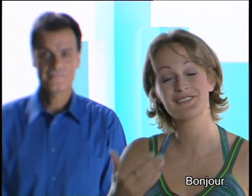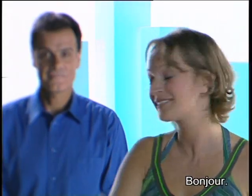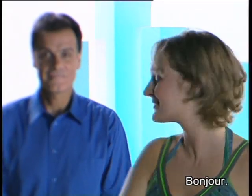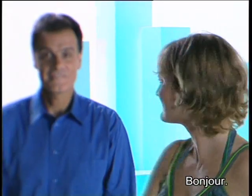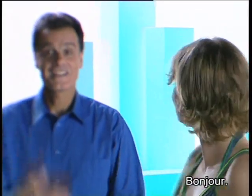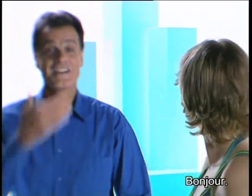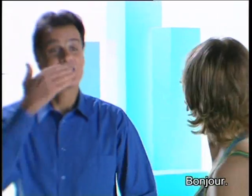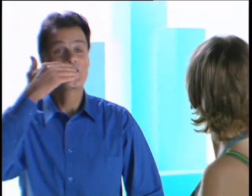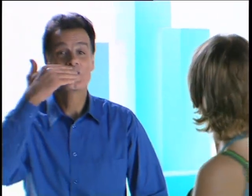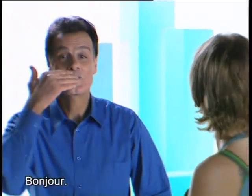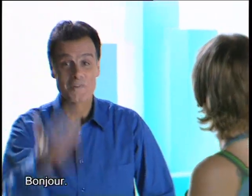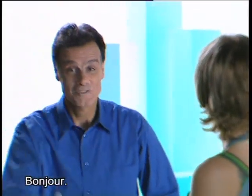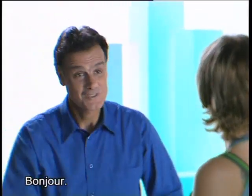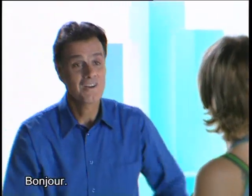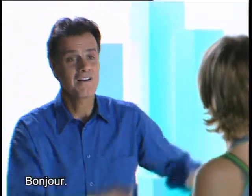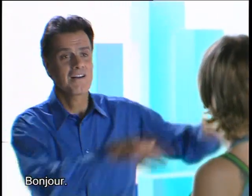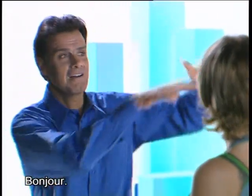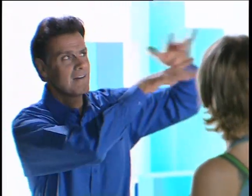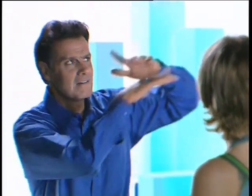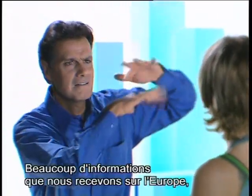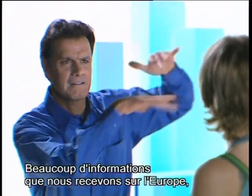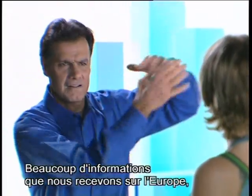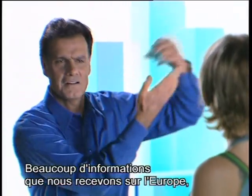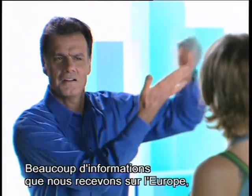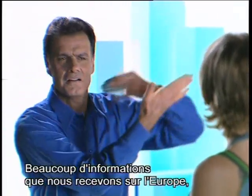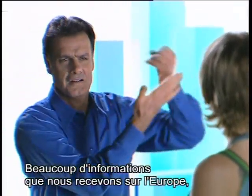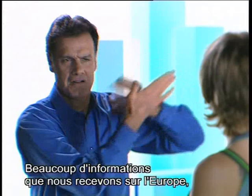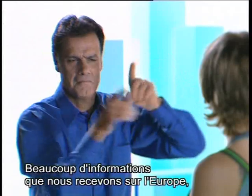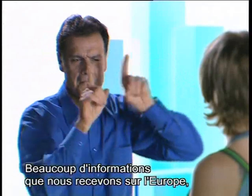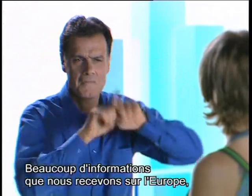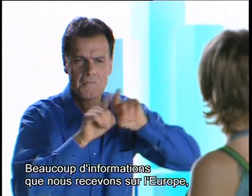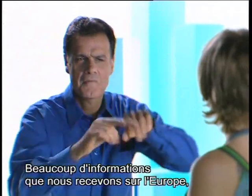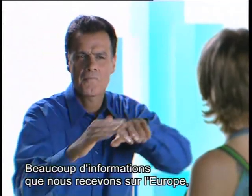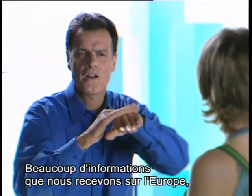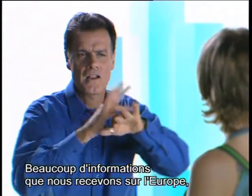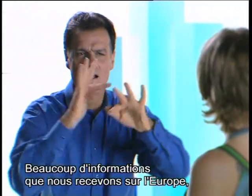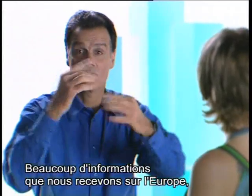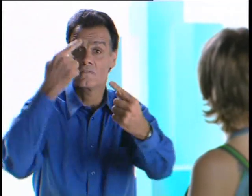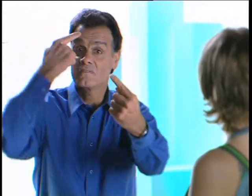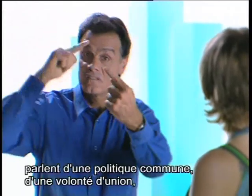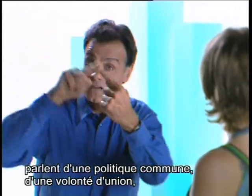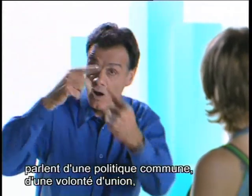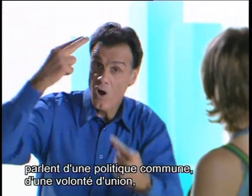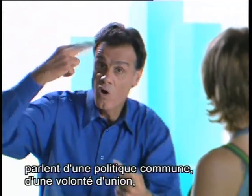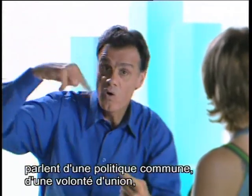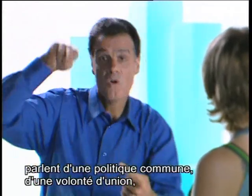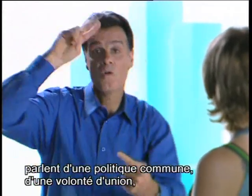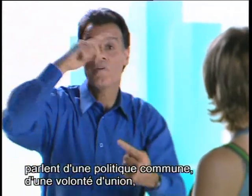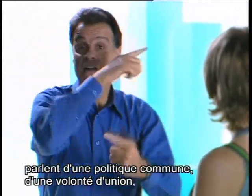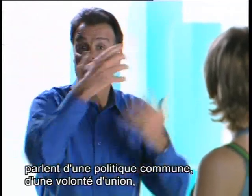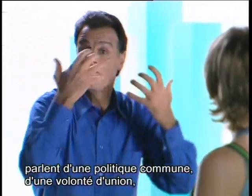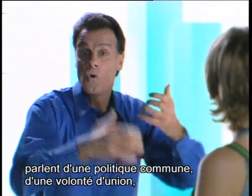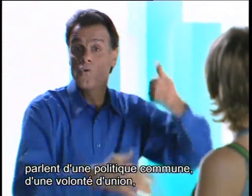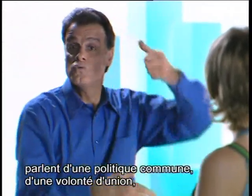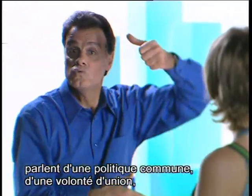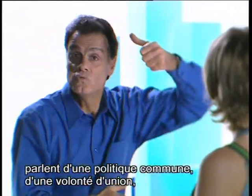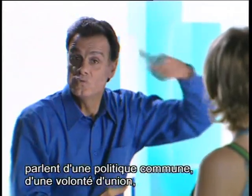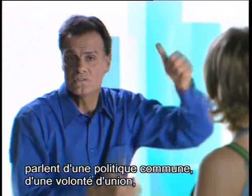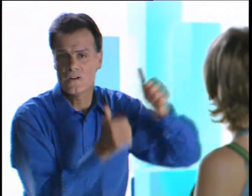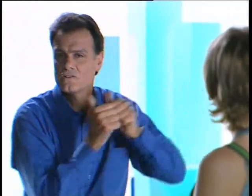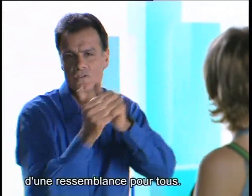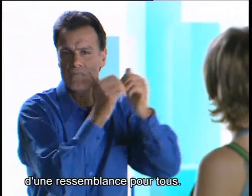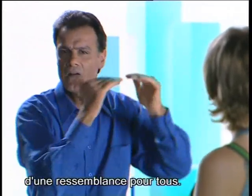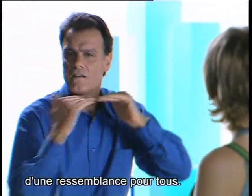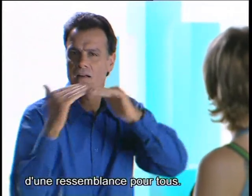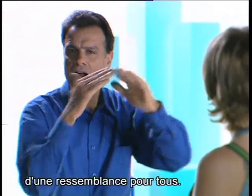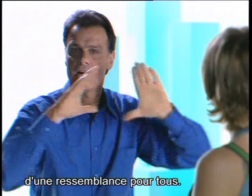Bonjour. Bonjour. Beaucoup d'informations que nous recevons sur l'Europe parlent d'une politique commune, d'une volonté